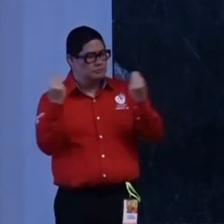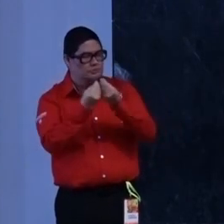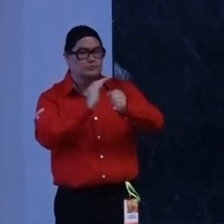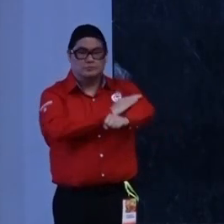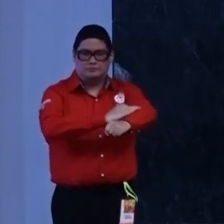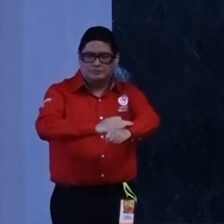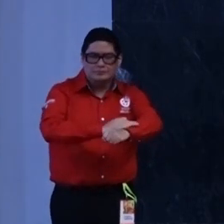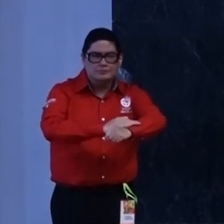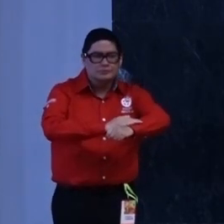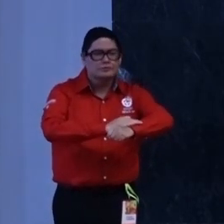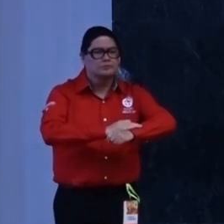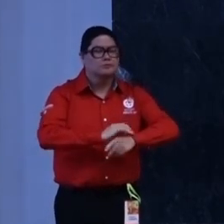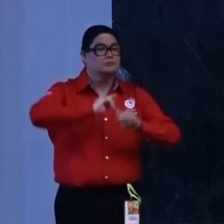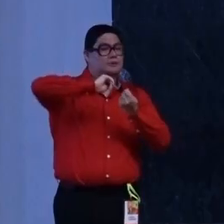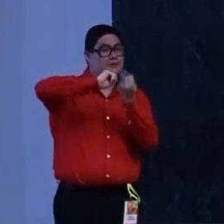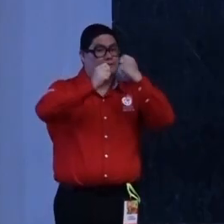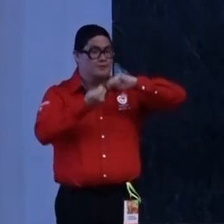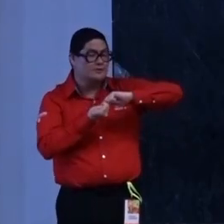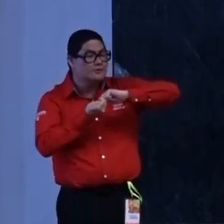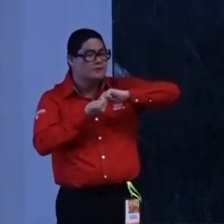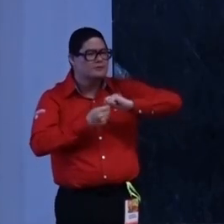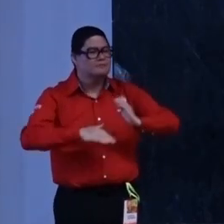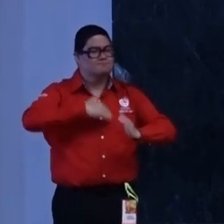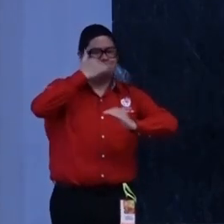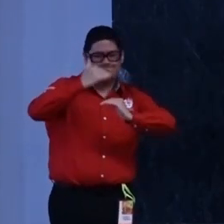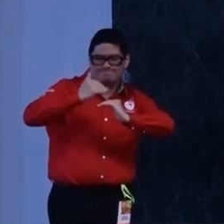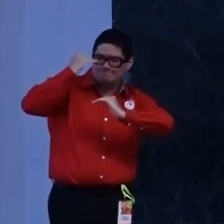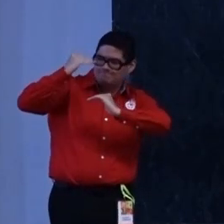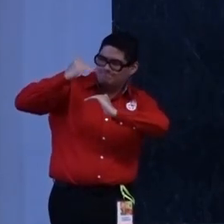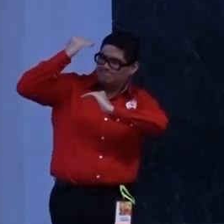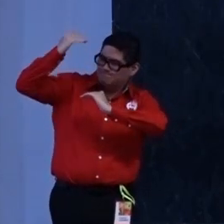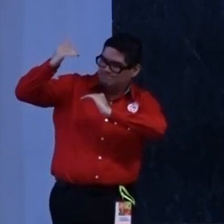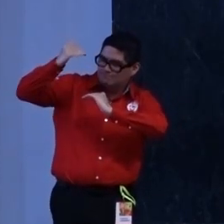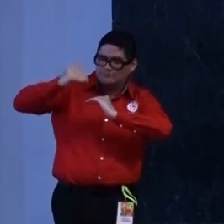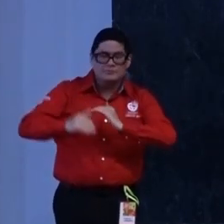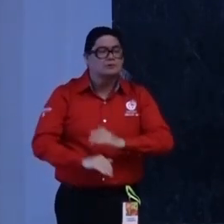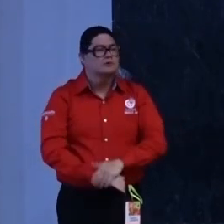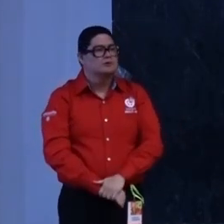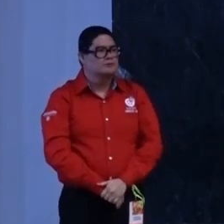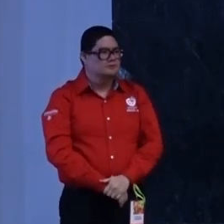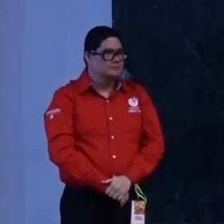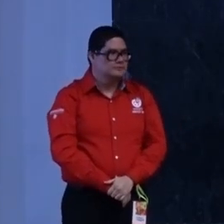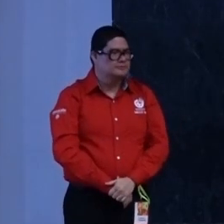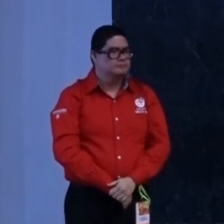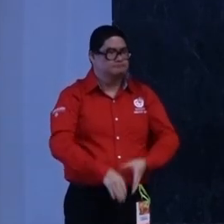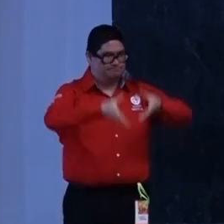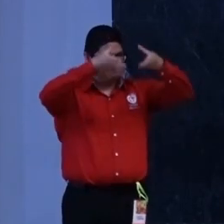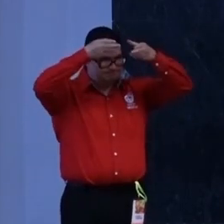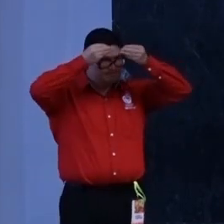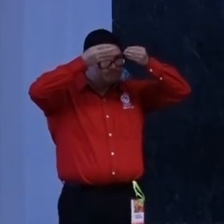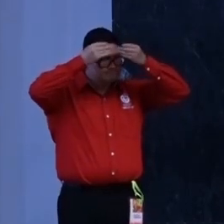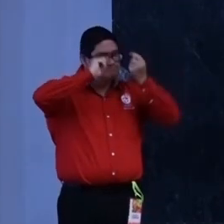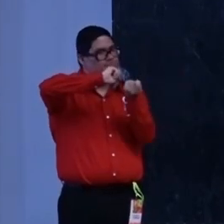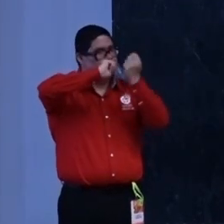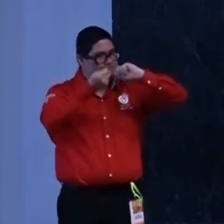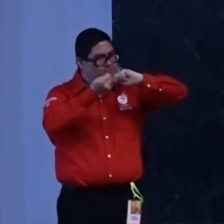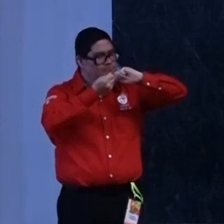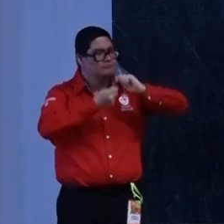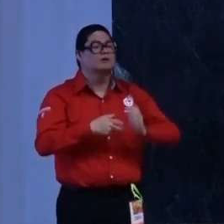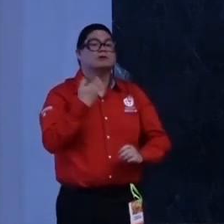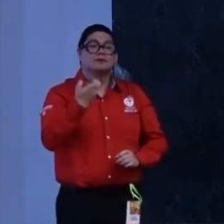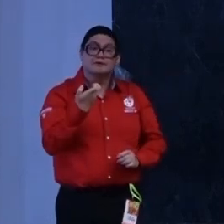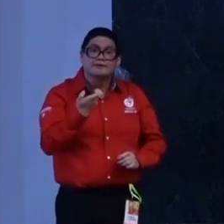familia ha convertido cada reto en una victoria y cada experiencia en un aprendizaje. Y de esto